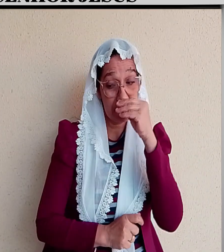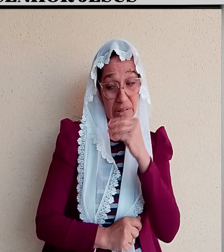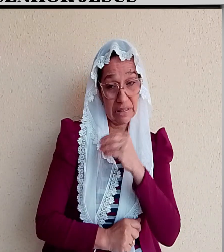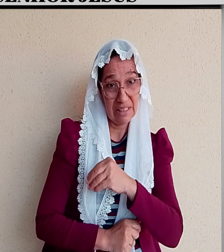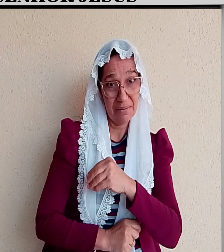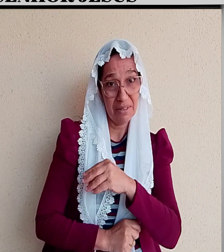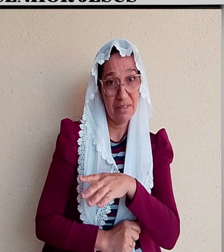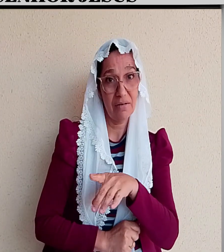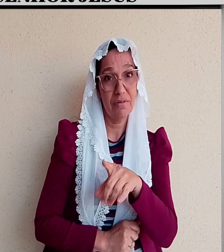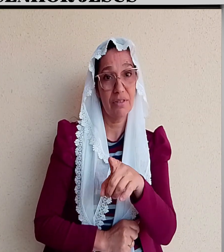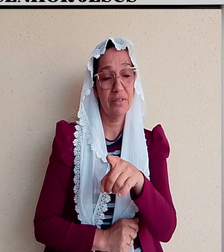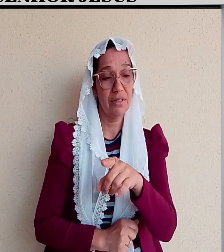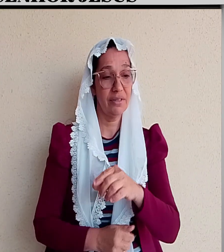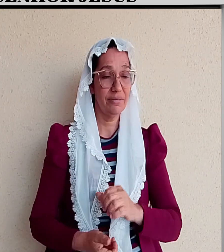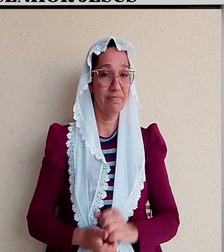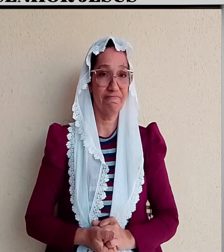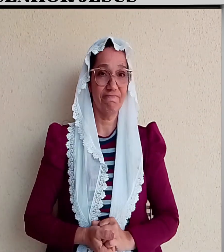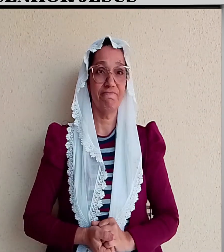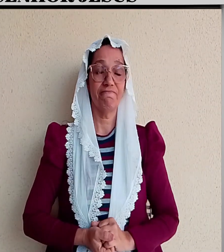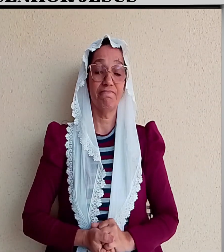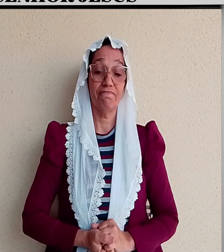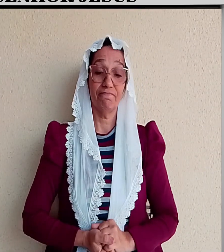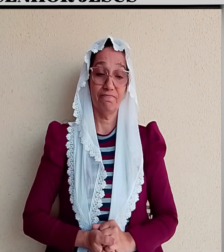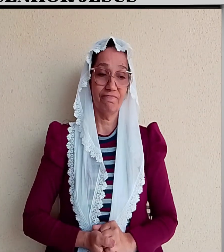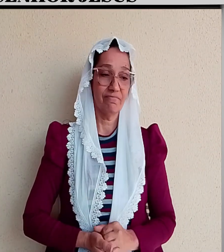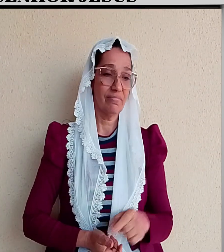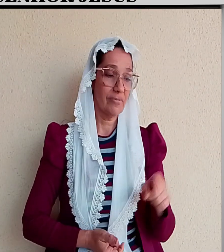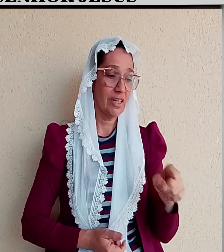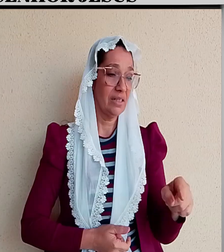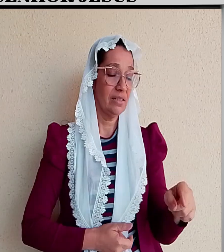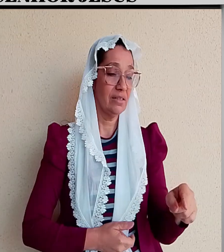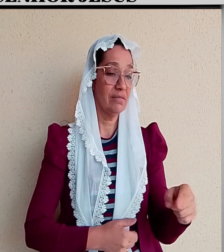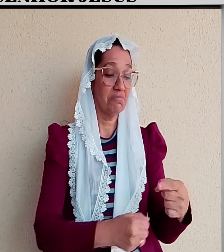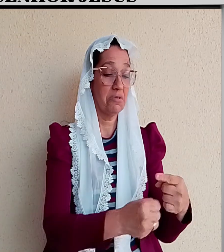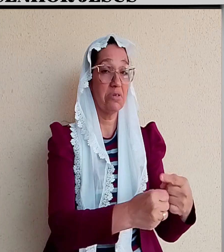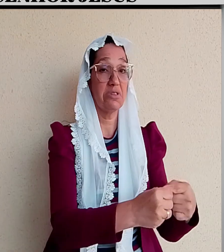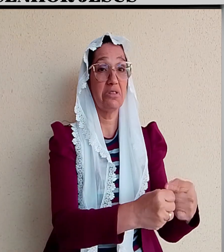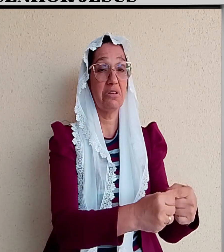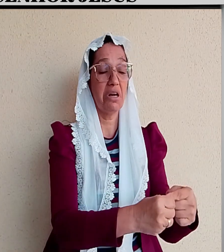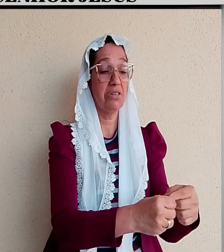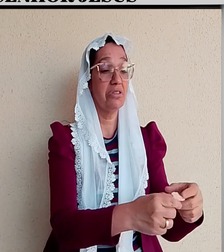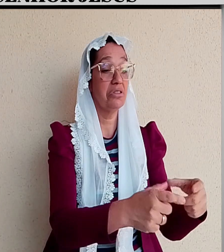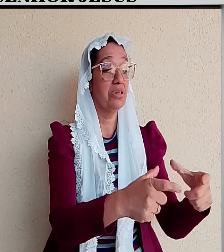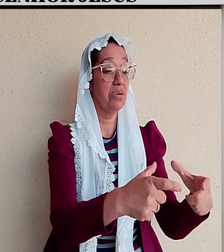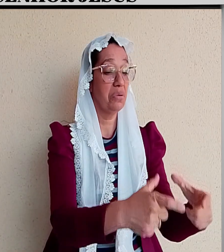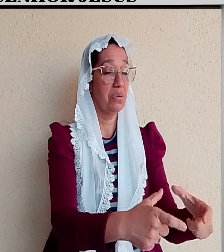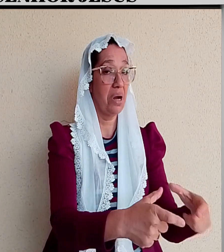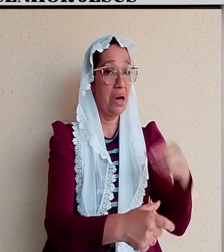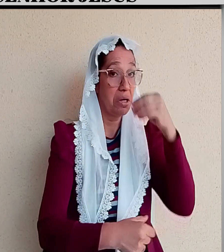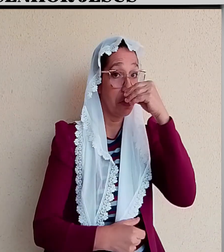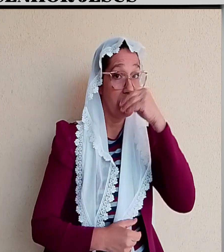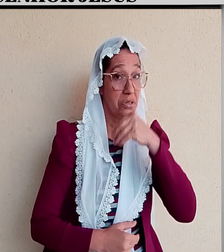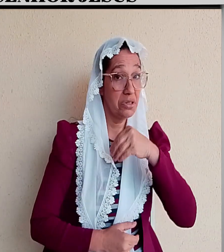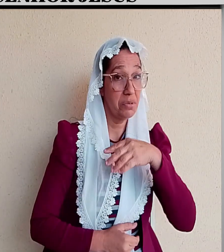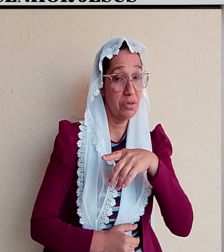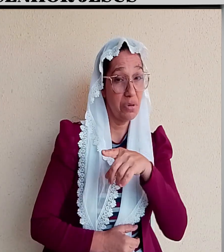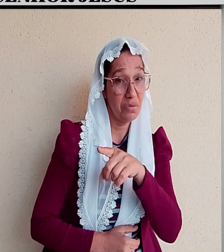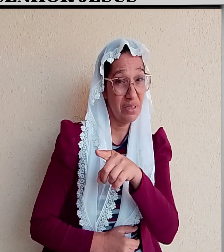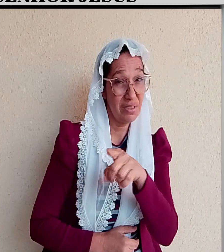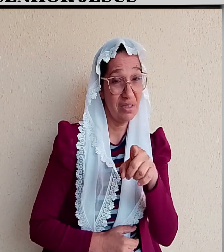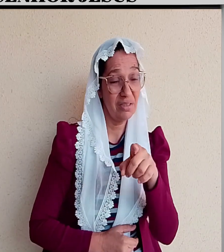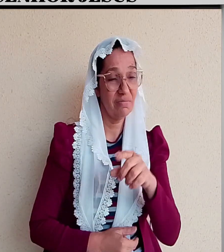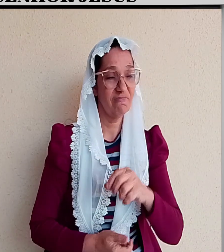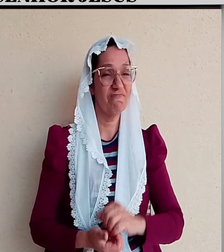no último dia, aleluia, a cidade que te rejeitou, aleluia, Jesus, santo é o Senhor Jesus,